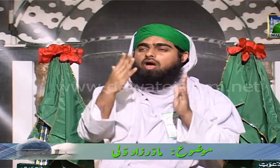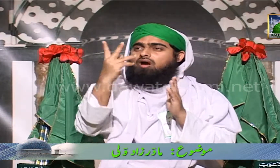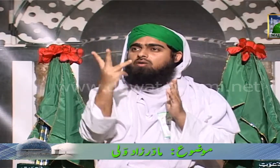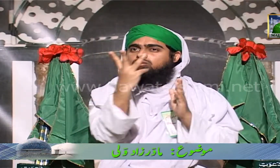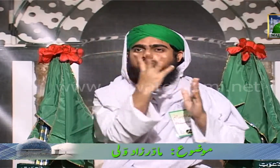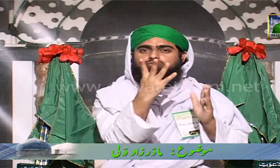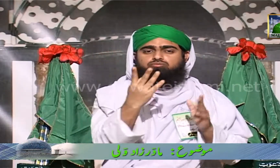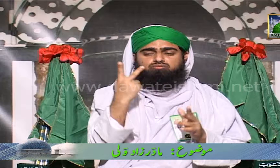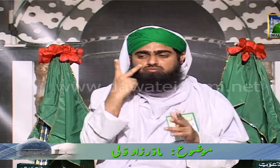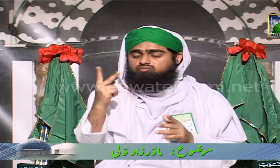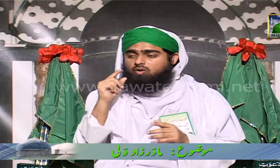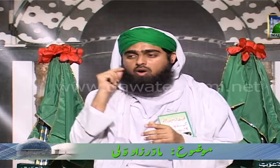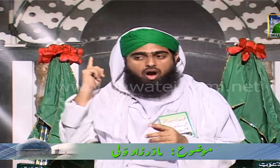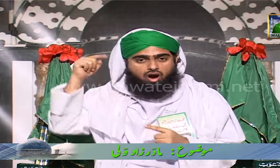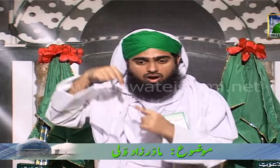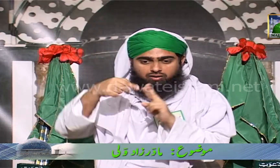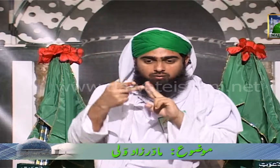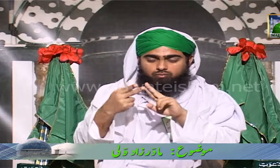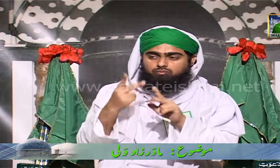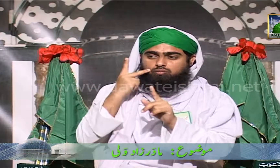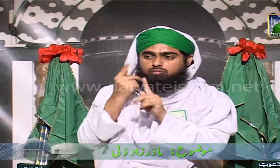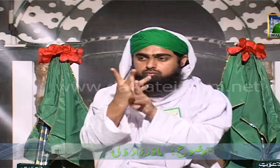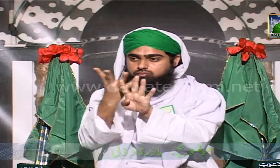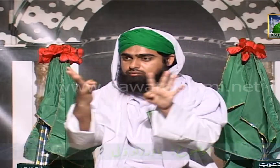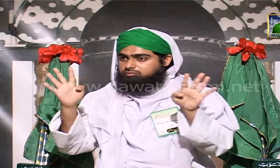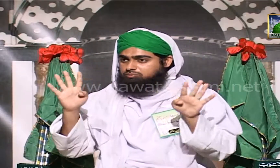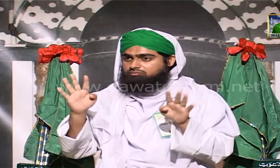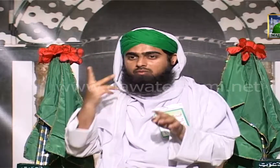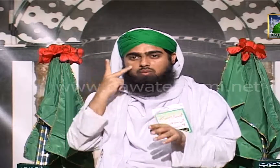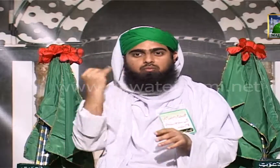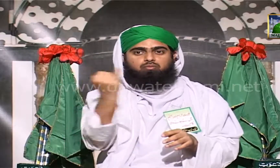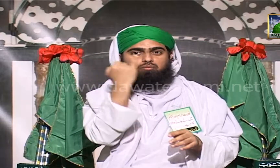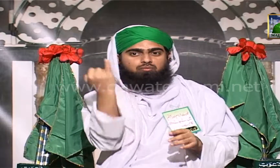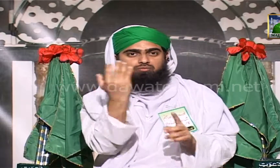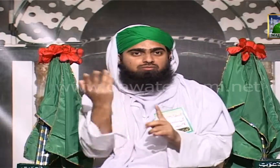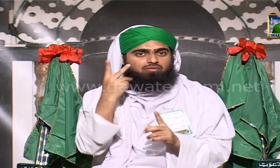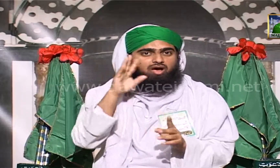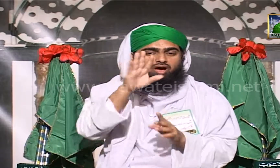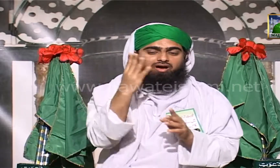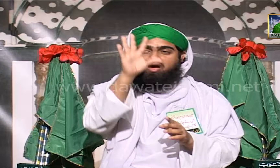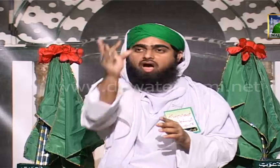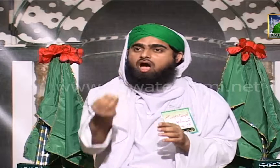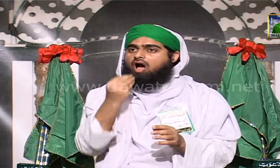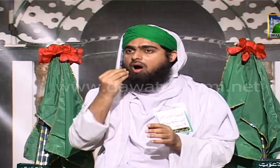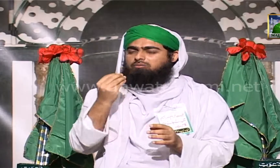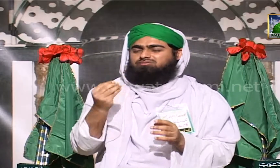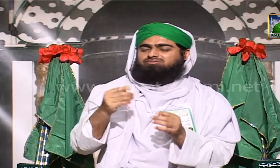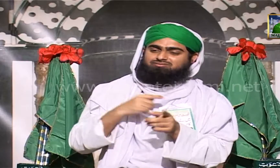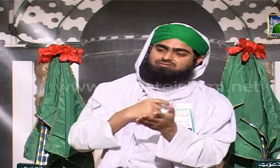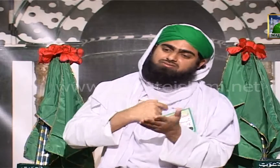بھی میری طرح انہی مقامات پر پھرتے رہتے تھے، پتیاں تلاش کر کے وہ بھی کھاتے تھے، تو اس لیے میں ایثار کر دیتا تھا